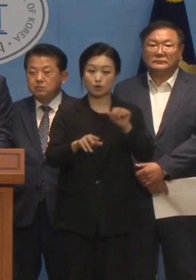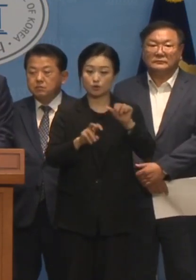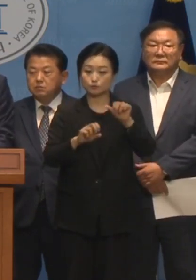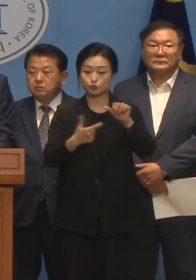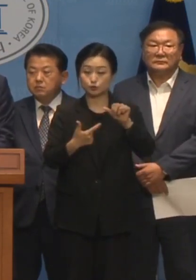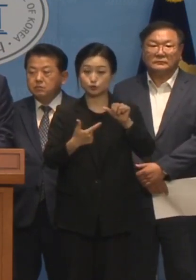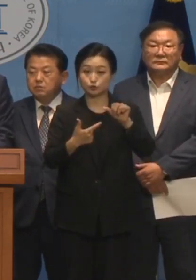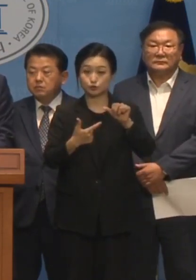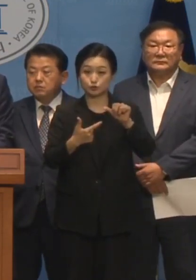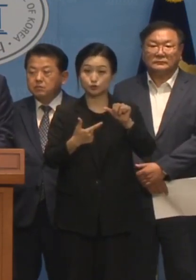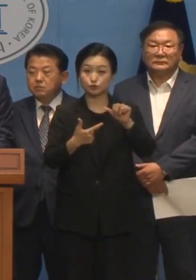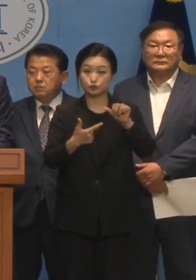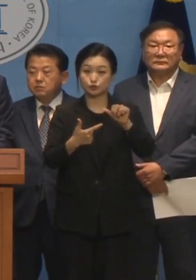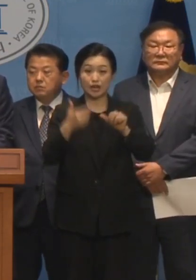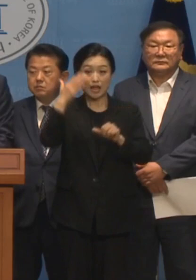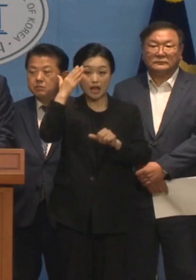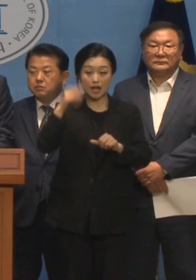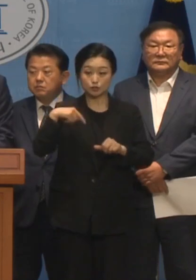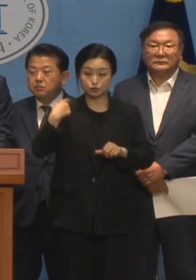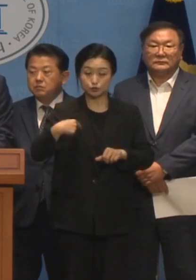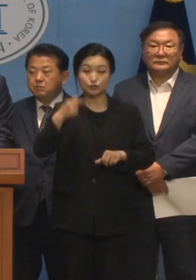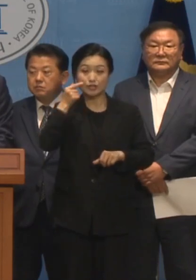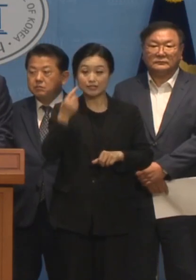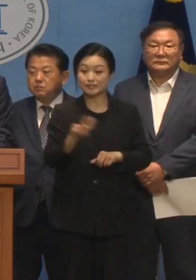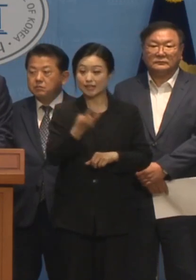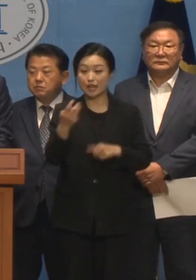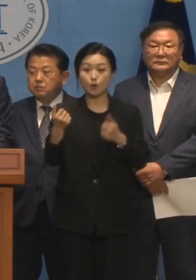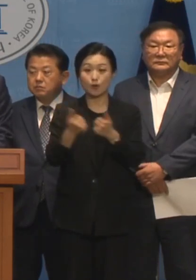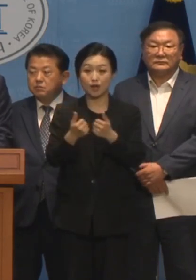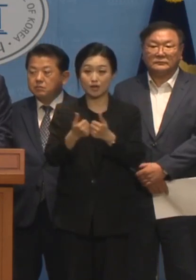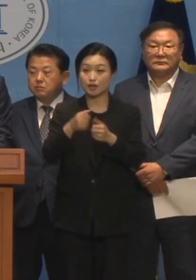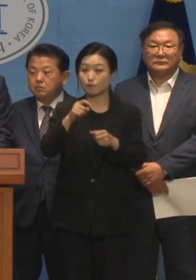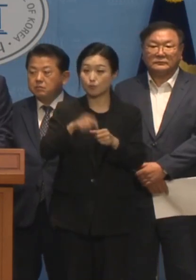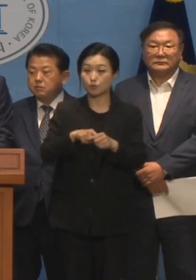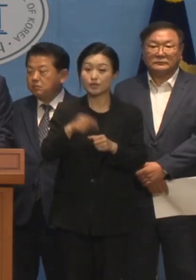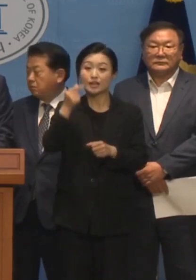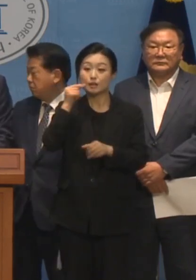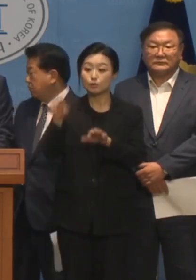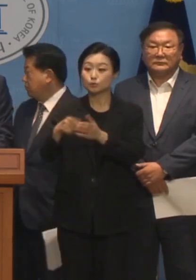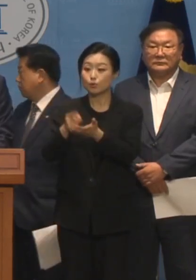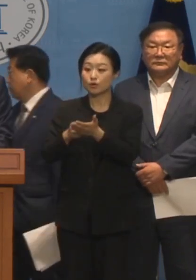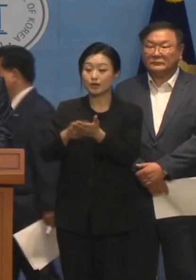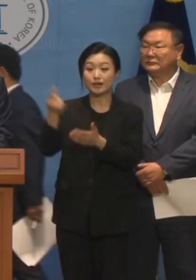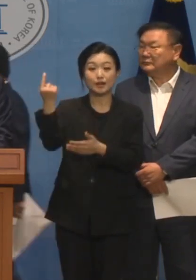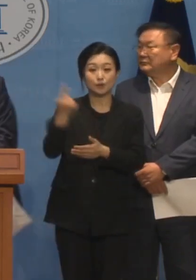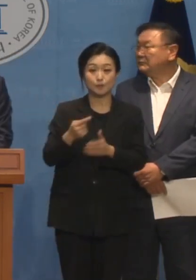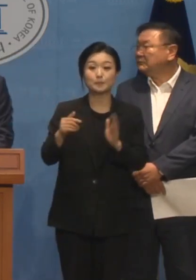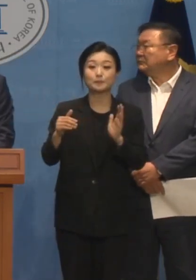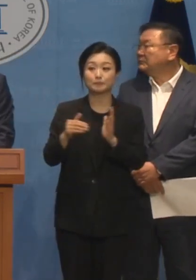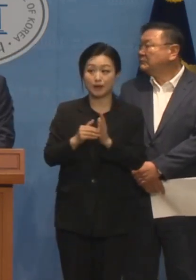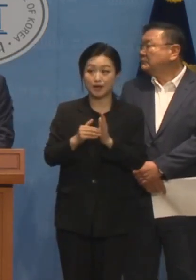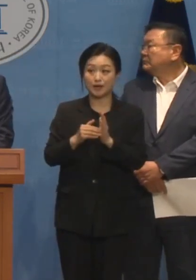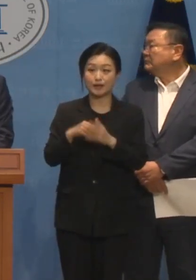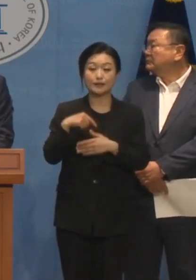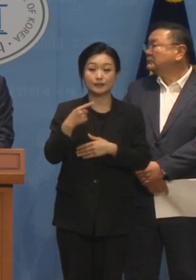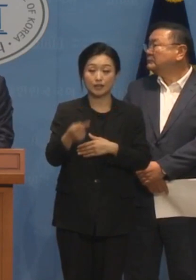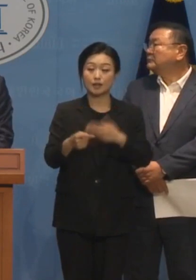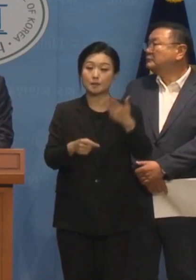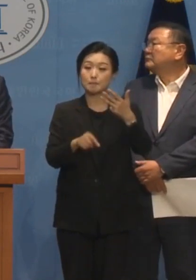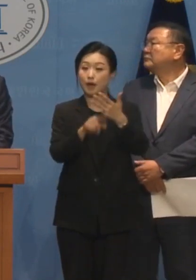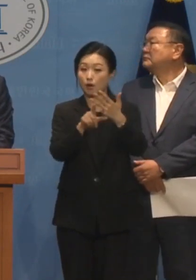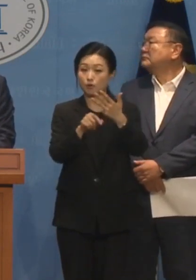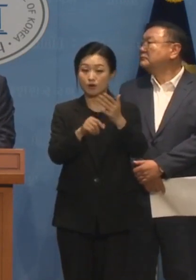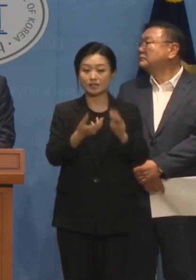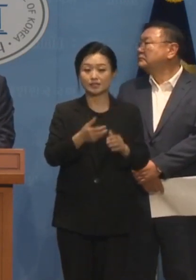26일 한중일 정상회담을 위한 기시다 총리의 방한이 있었습니다. 8월